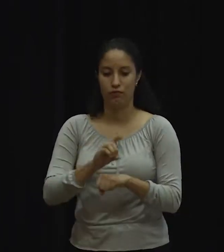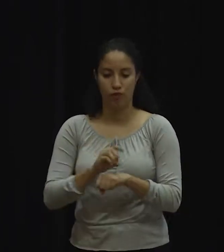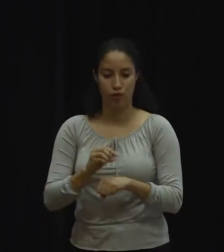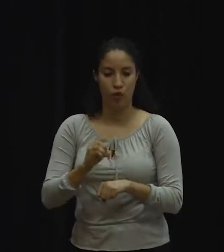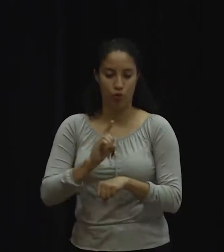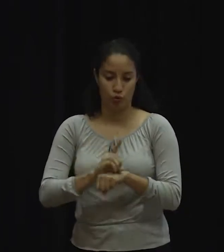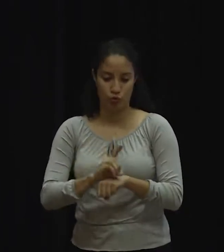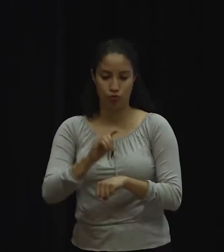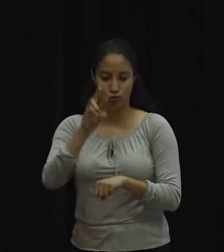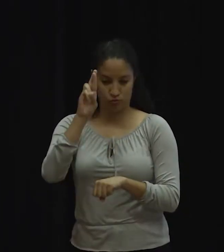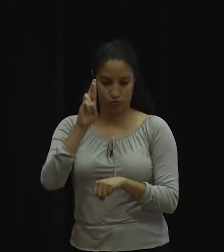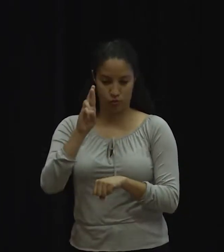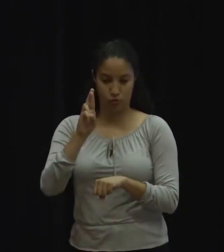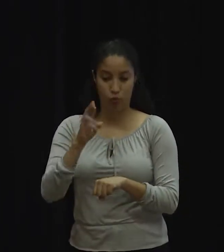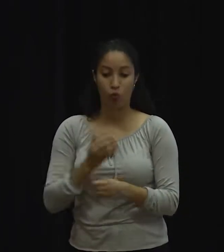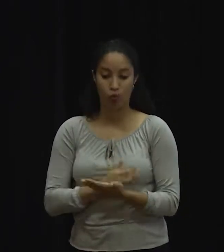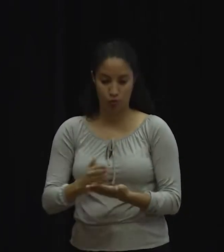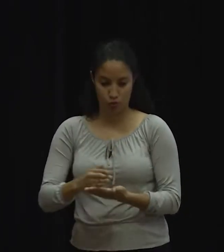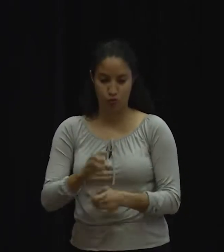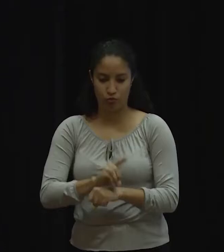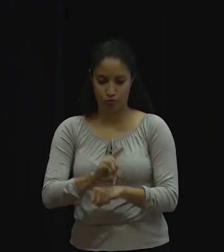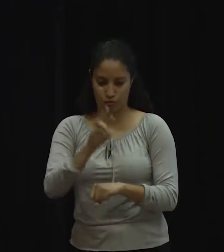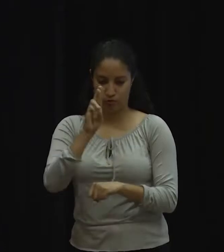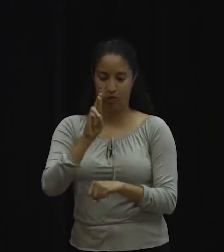Agora é doutoranda também